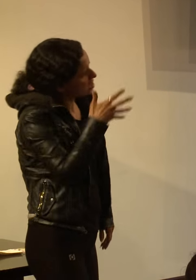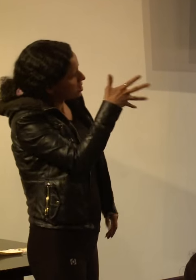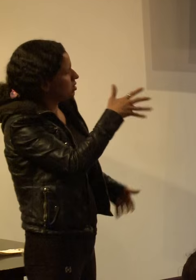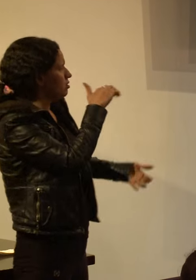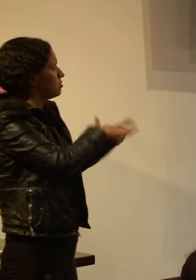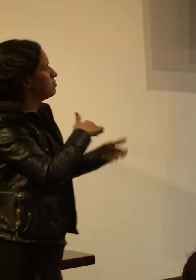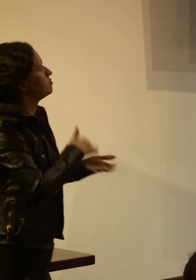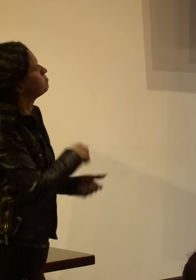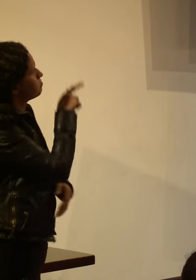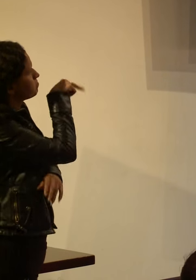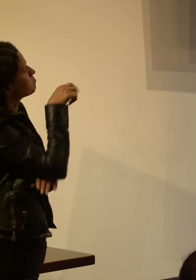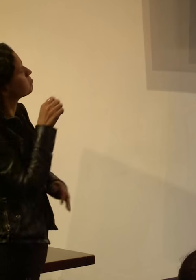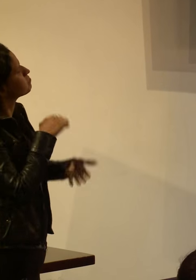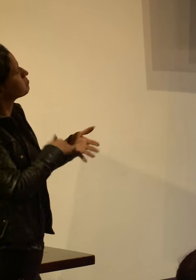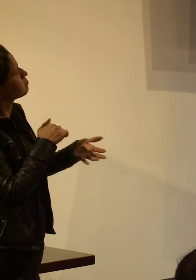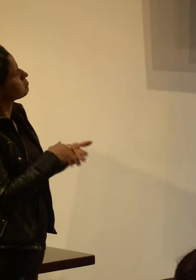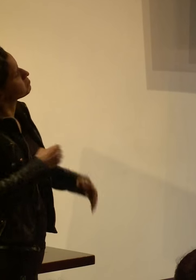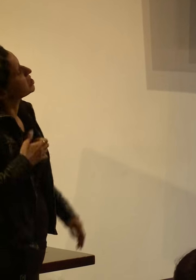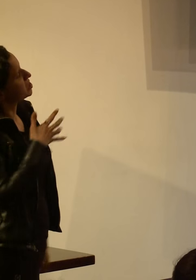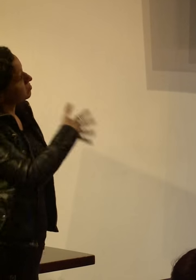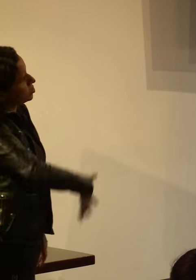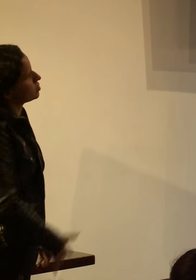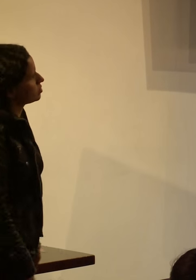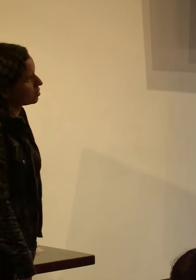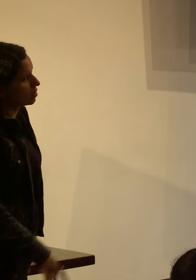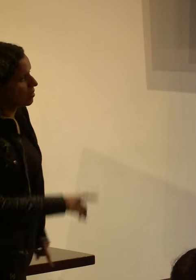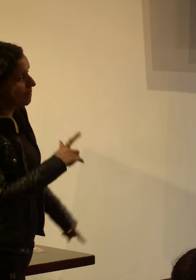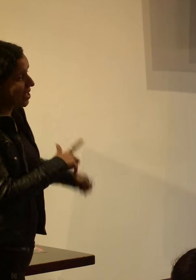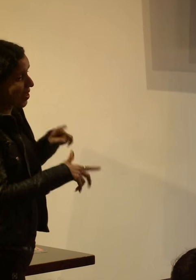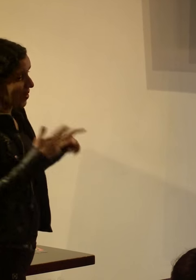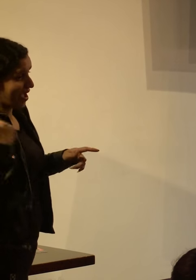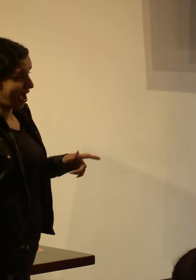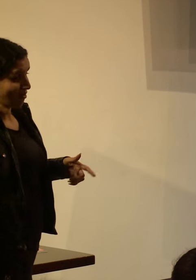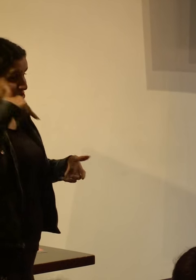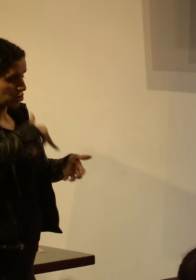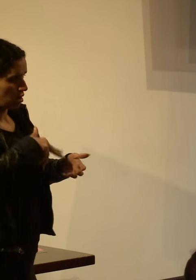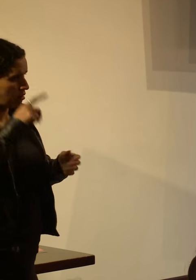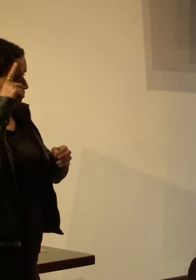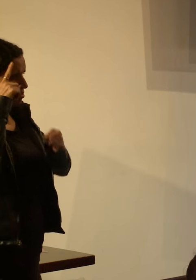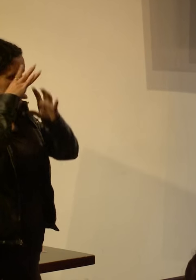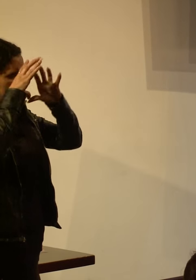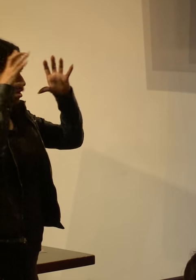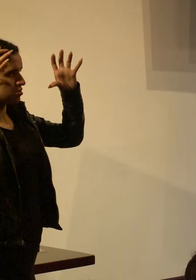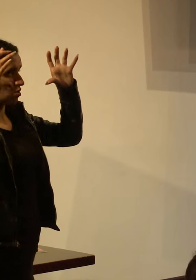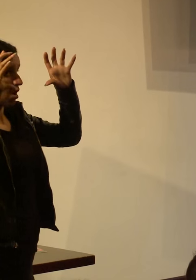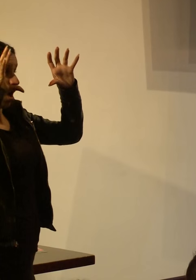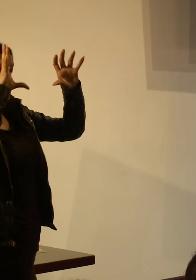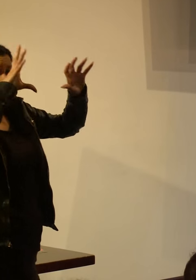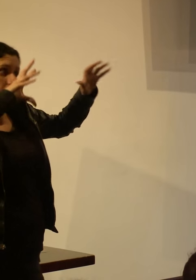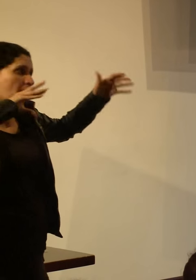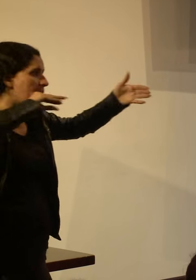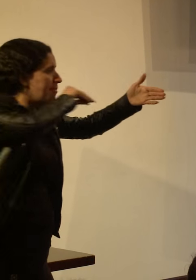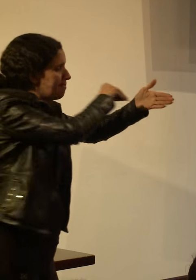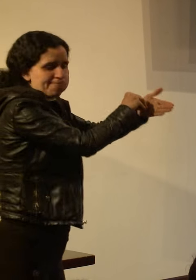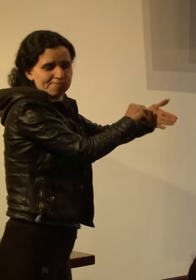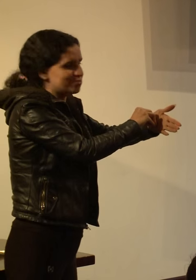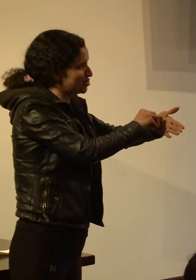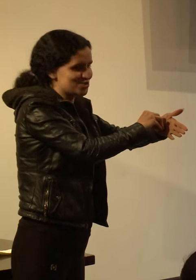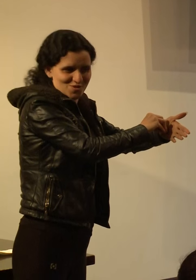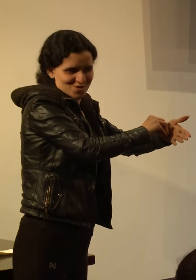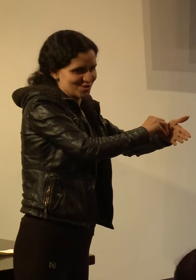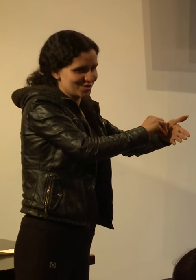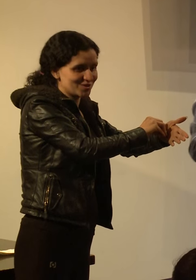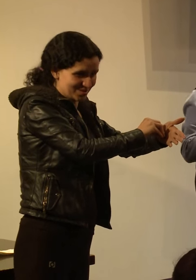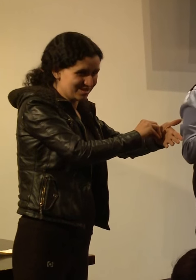obra seguramente está diciendo algo que no está inscrita ahí, que no está de manera literal. ¿Cómo